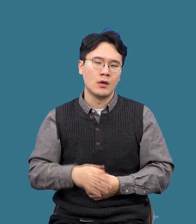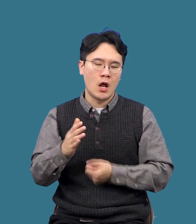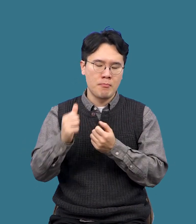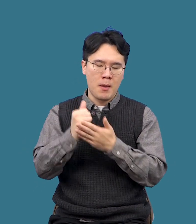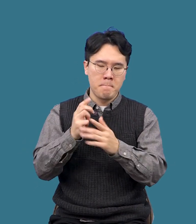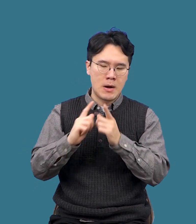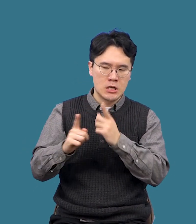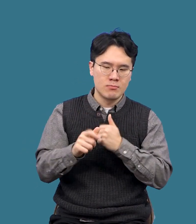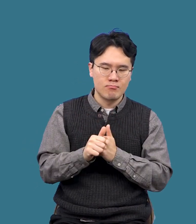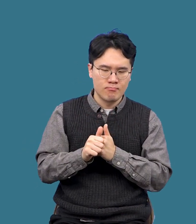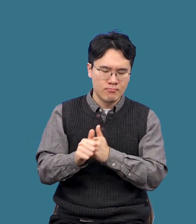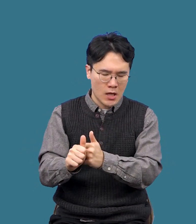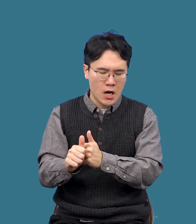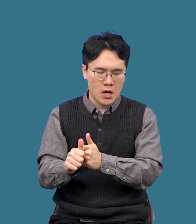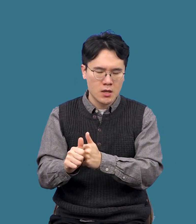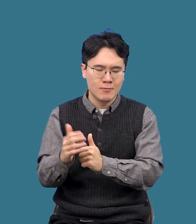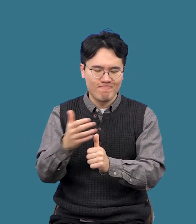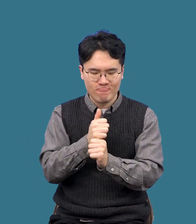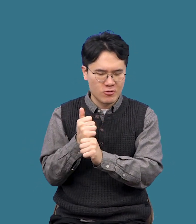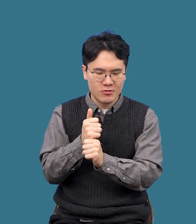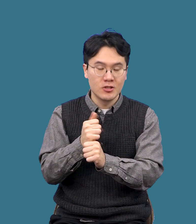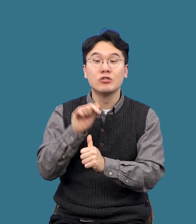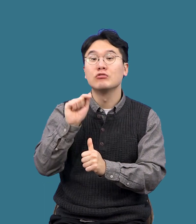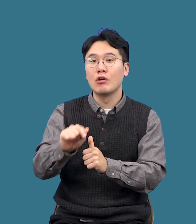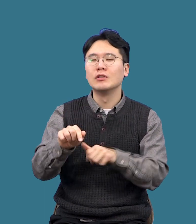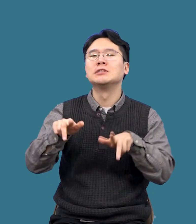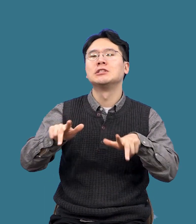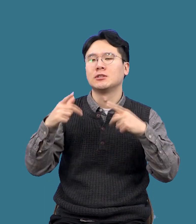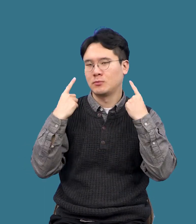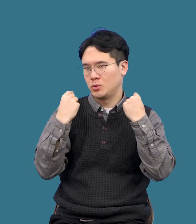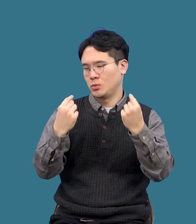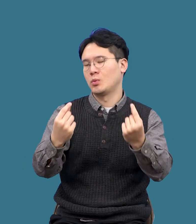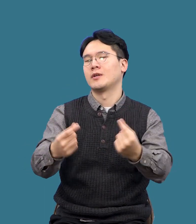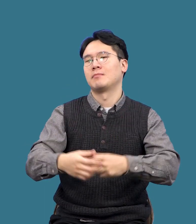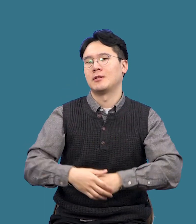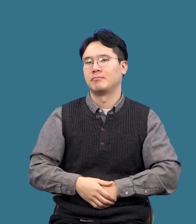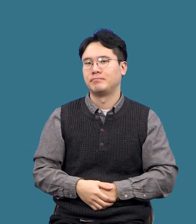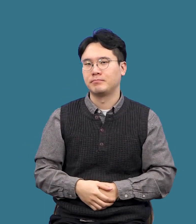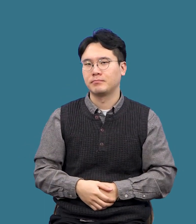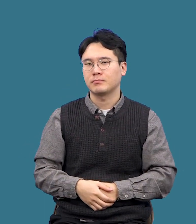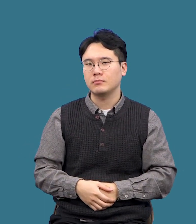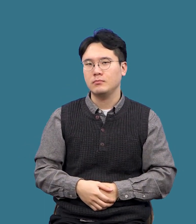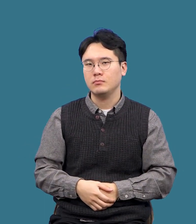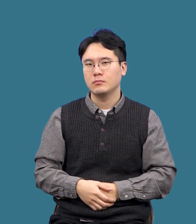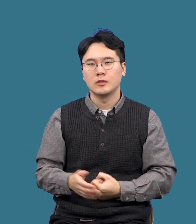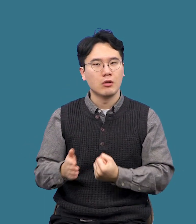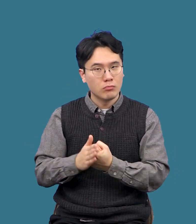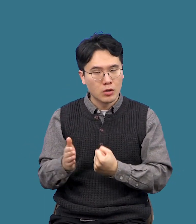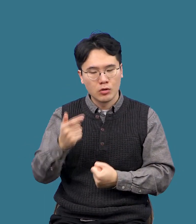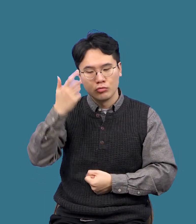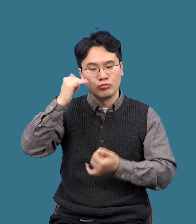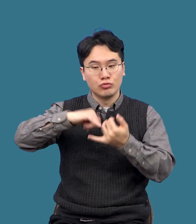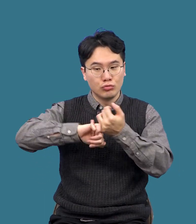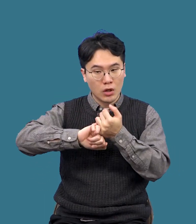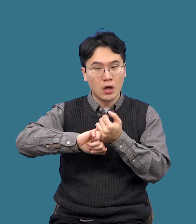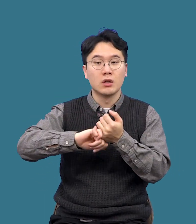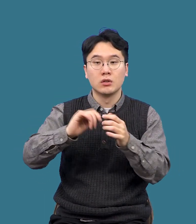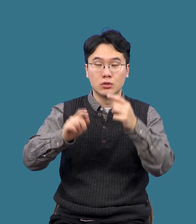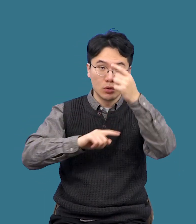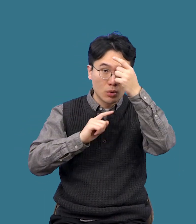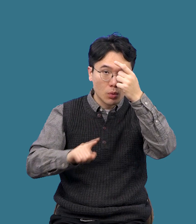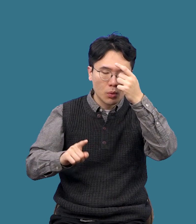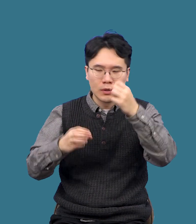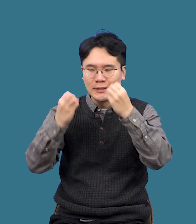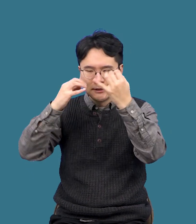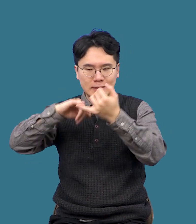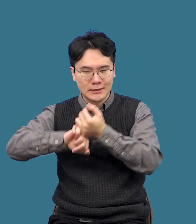붙들고 살아야 한다는 것은 영원히 동일한 것입니다. 그런 의미에서 구약의 성도나 신약의 성도나